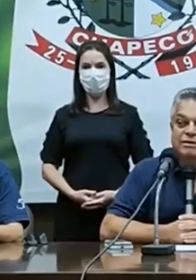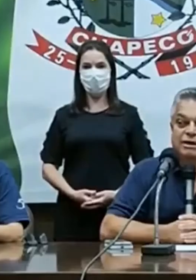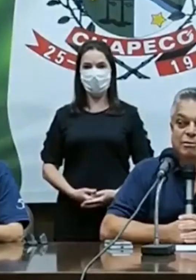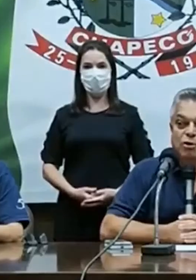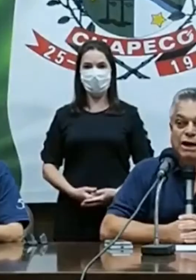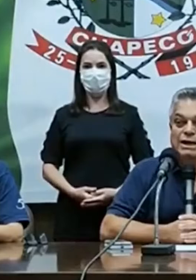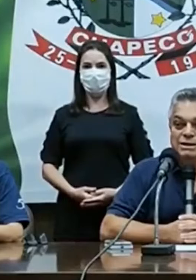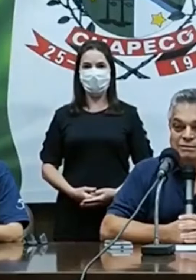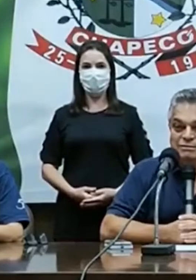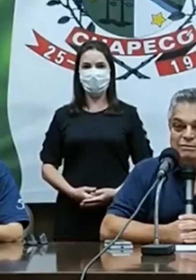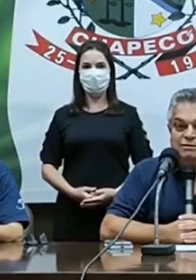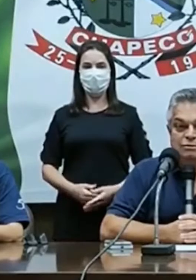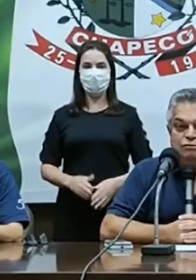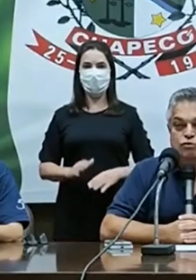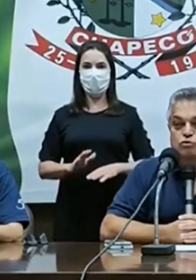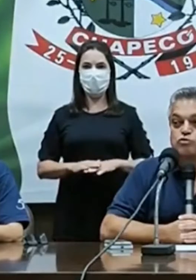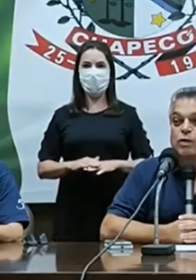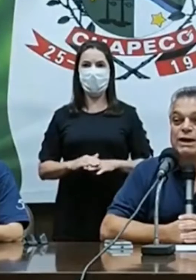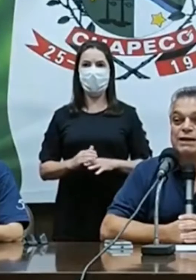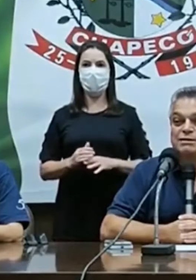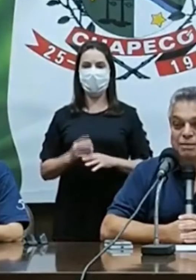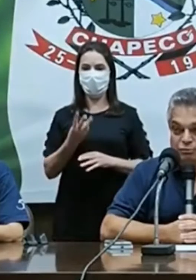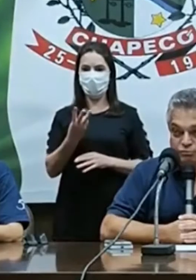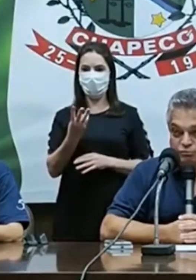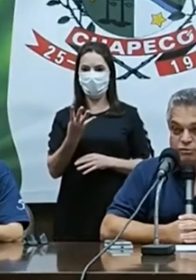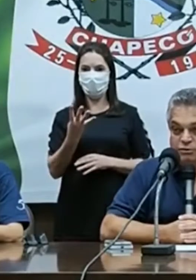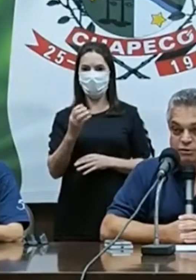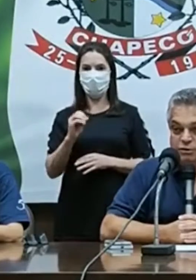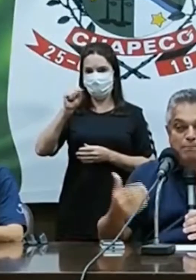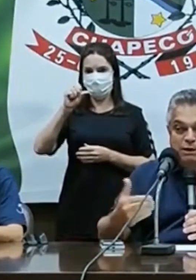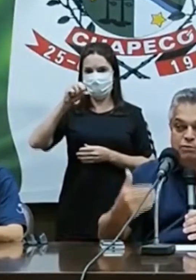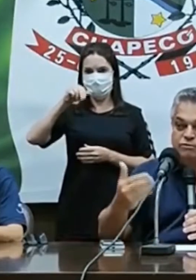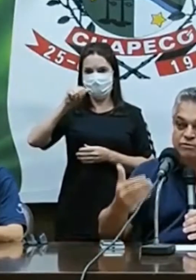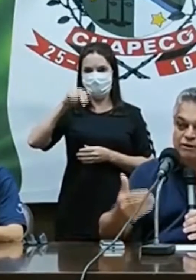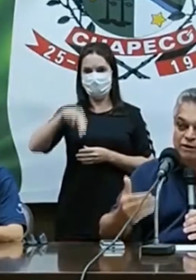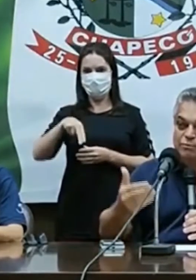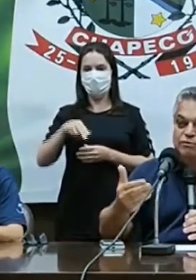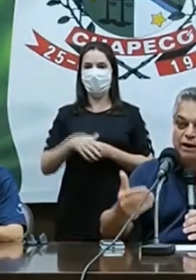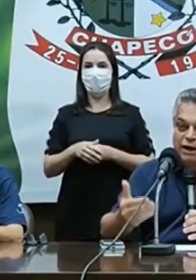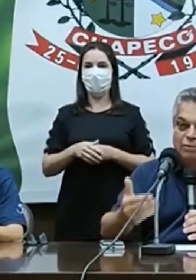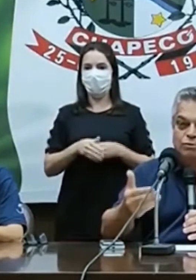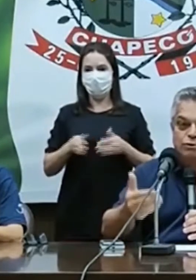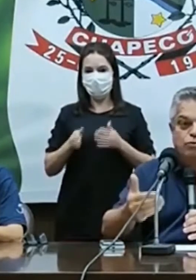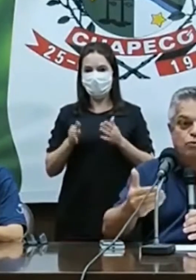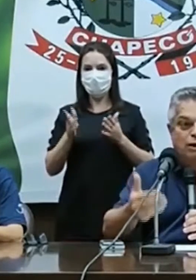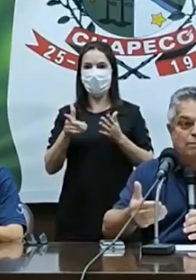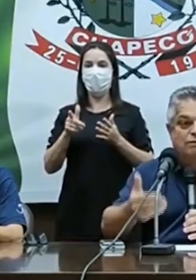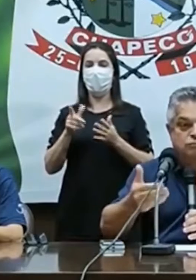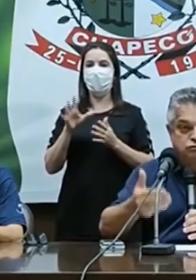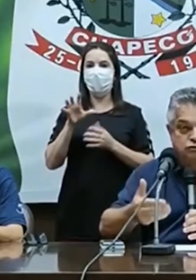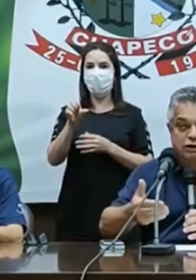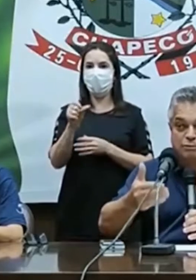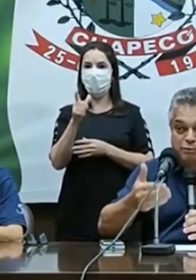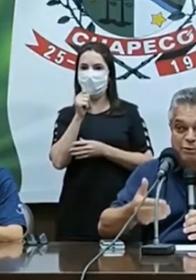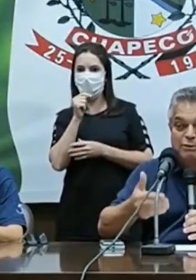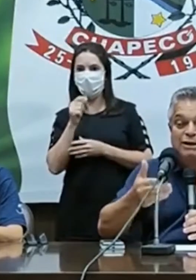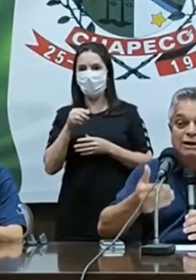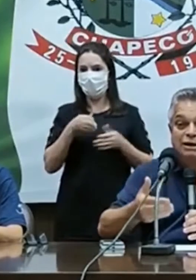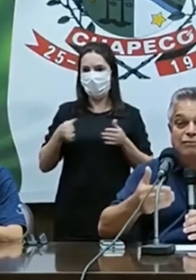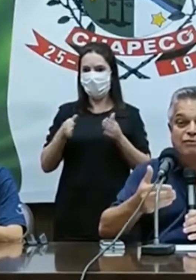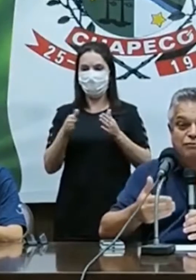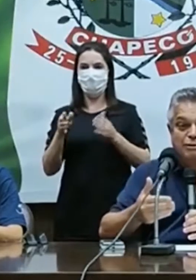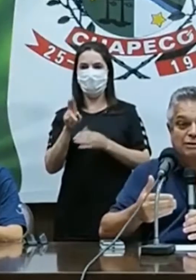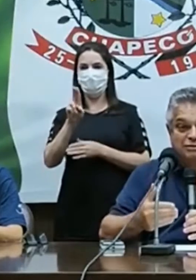por dia. Essa é a maior crise dos últimos 40 anos. O caminho seria buscar água do Rio Uruguai para